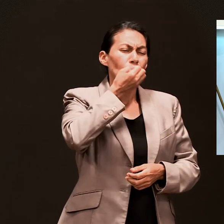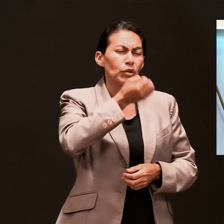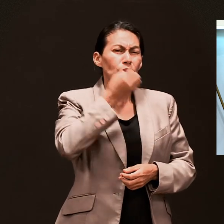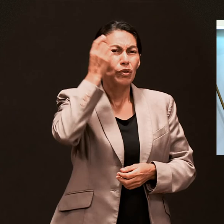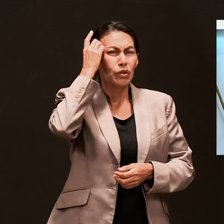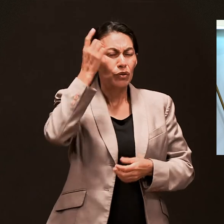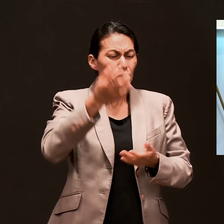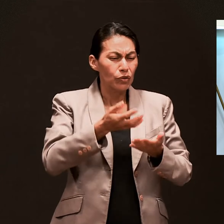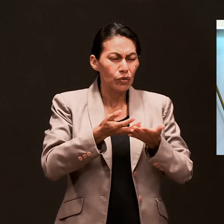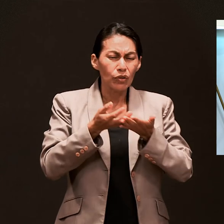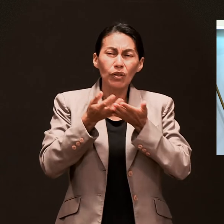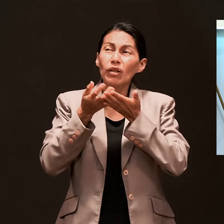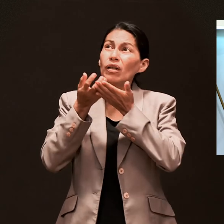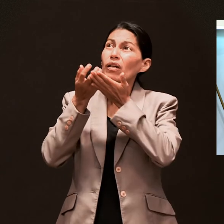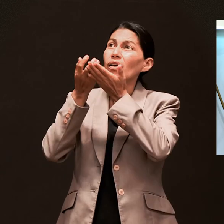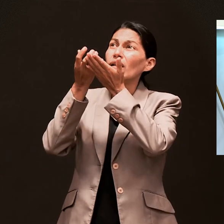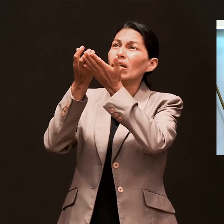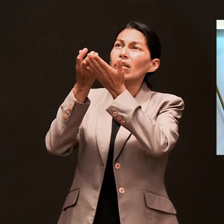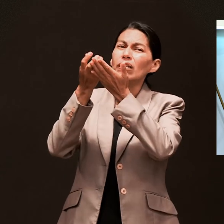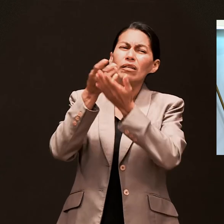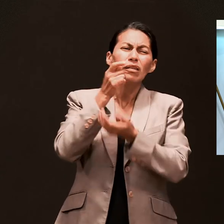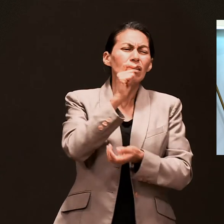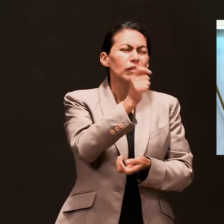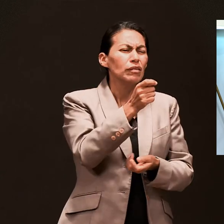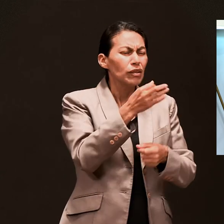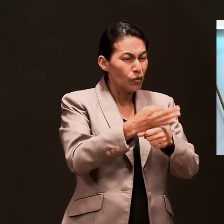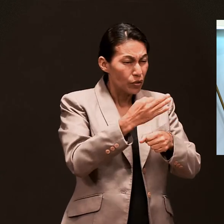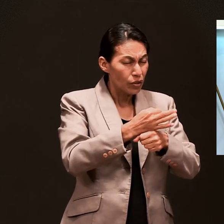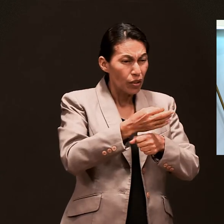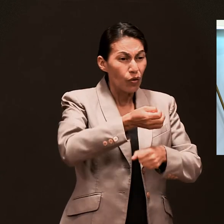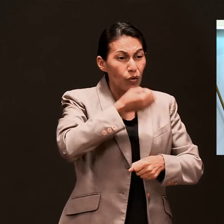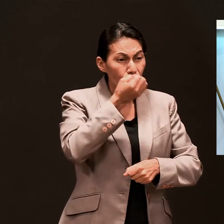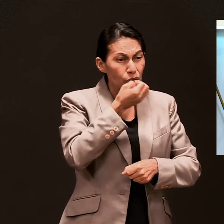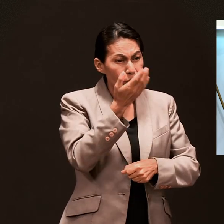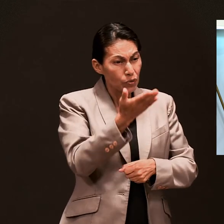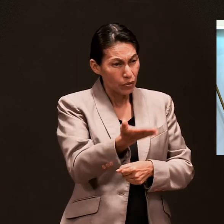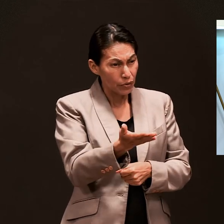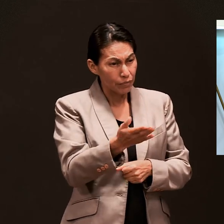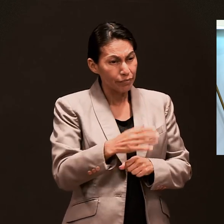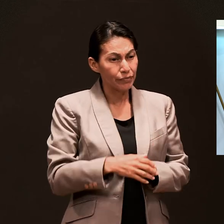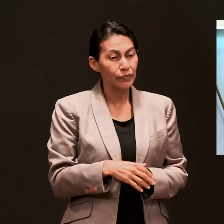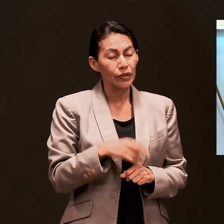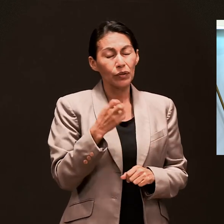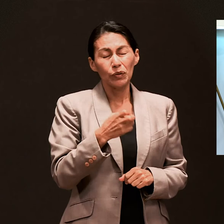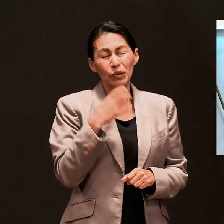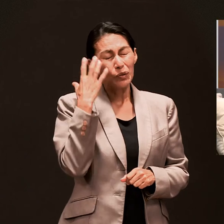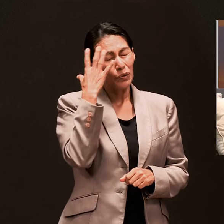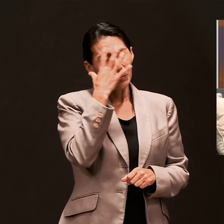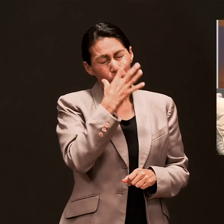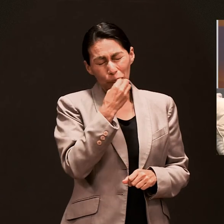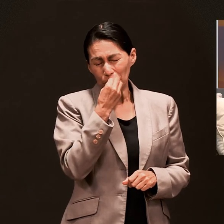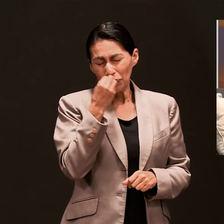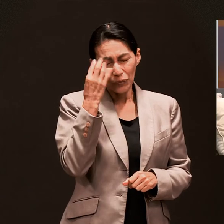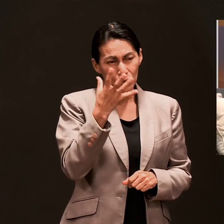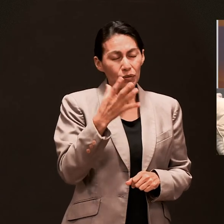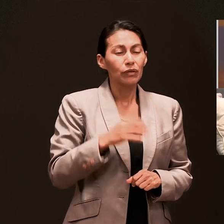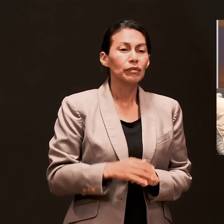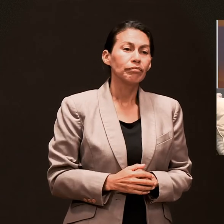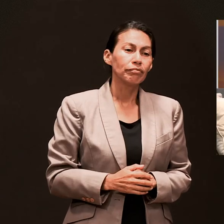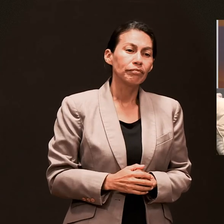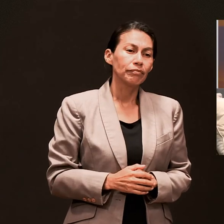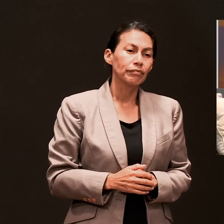del padre por sus oraciones dígame que ha llegado a hacer la oración algo maravilloso